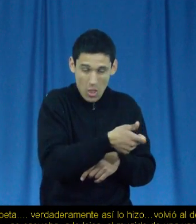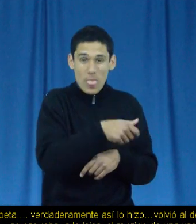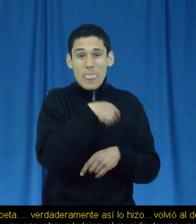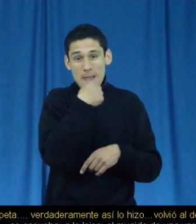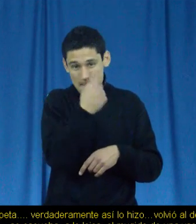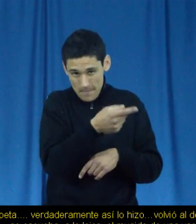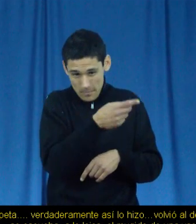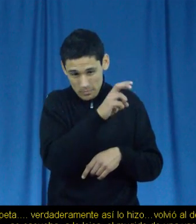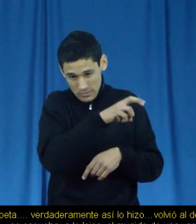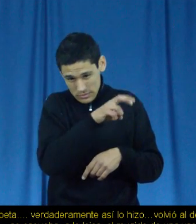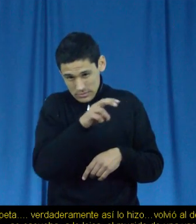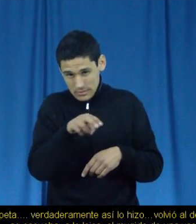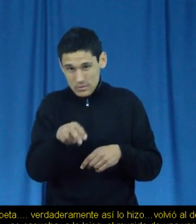hizo.